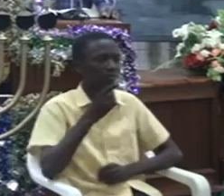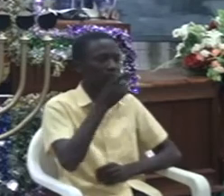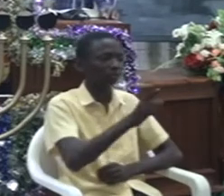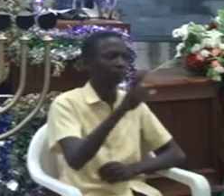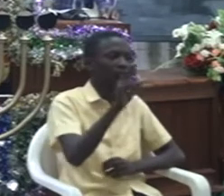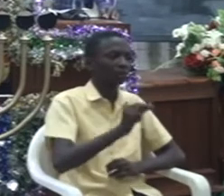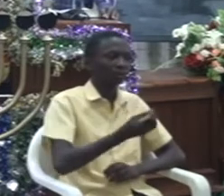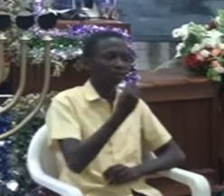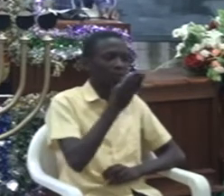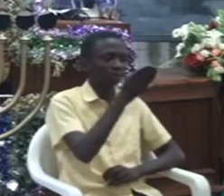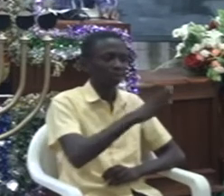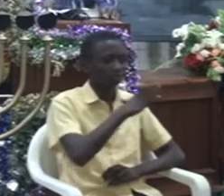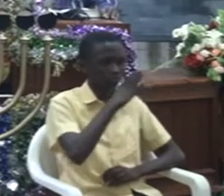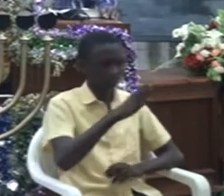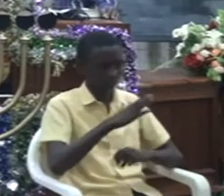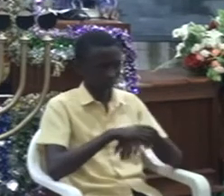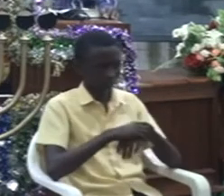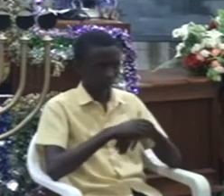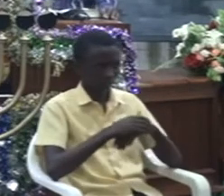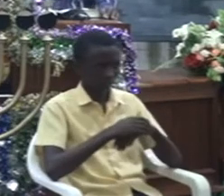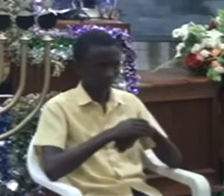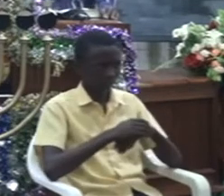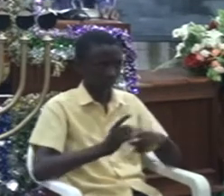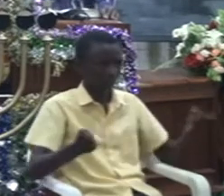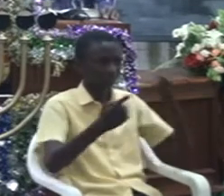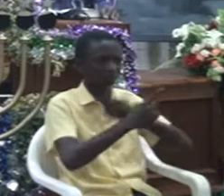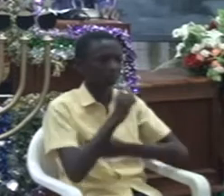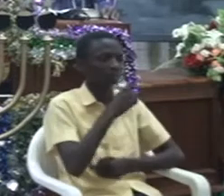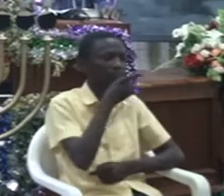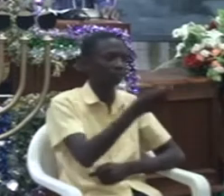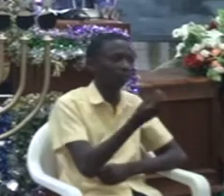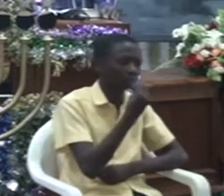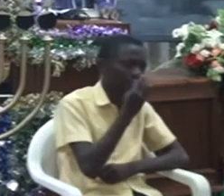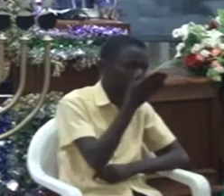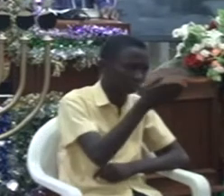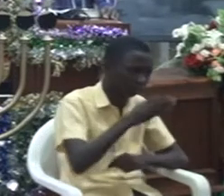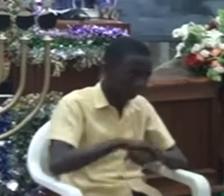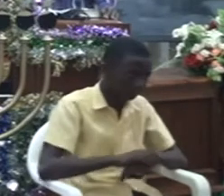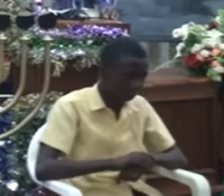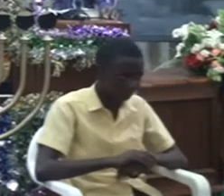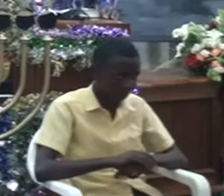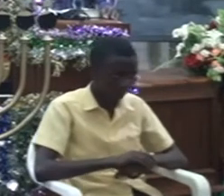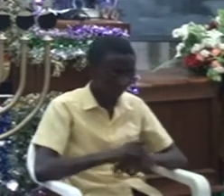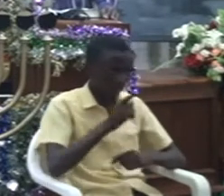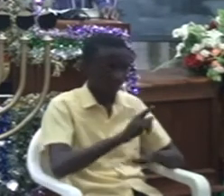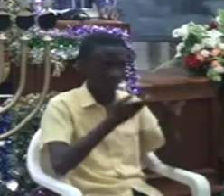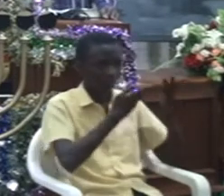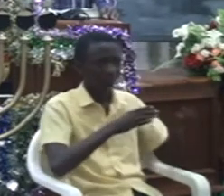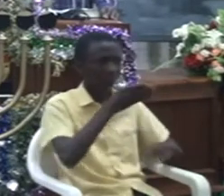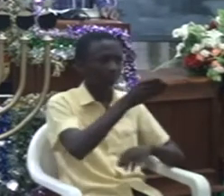iko katikati ya bustani usikulake ile. Le jour où tu mangeras, si kwenye utakulaka ile, tu